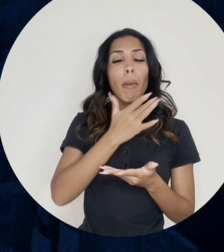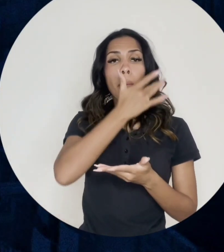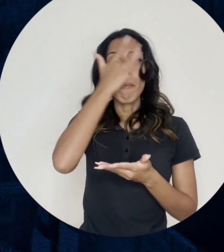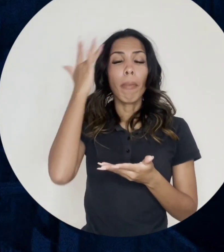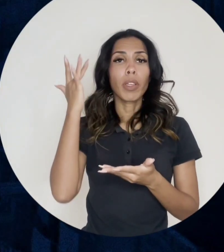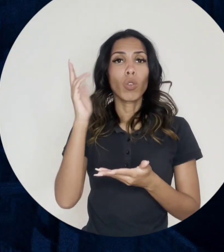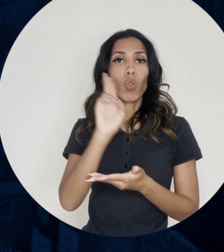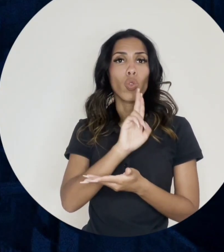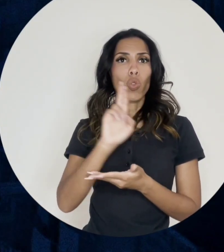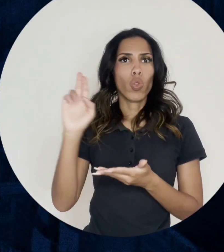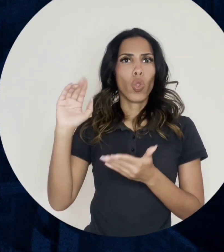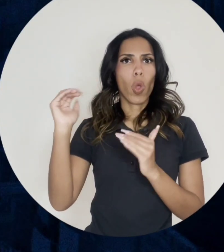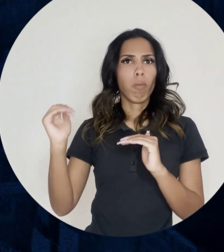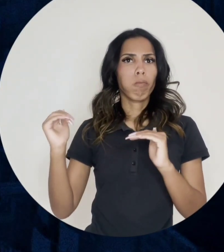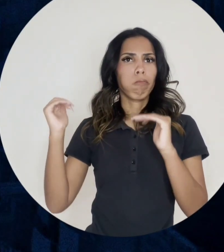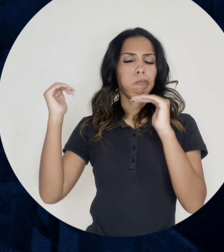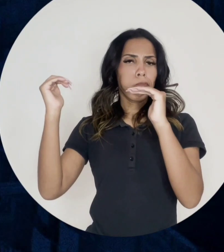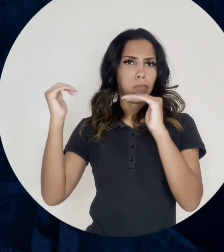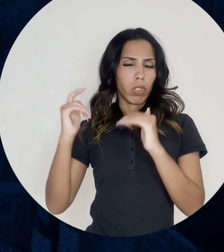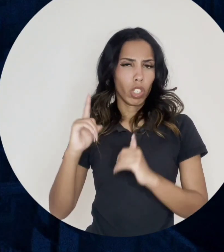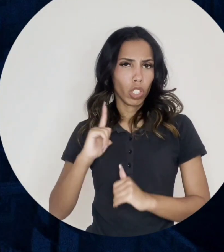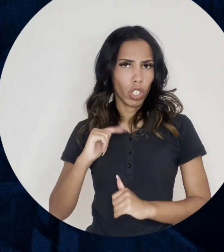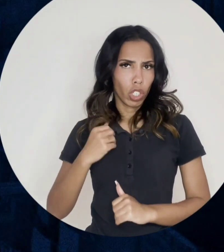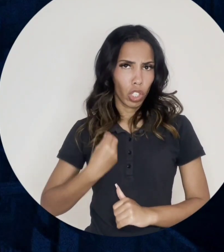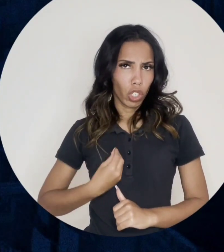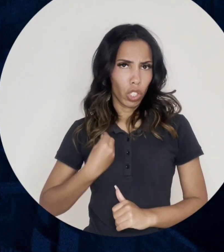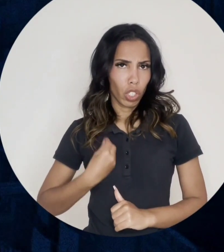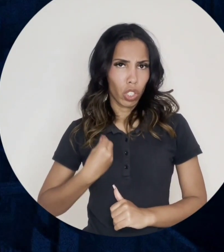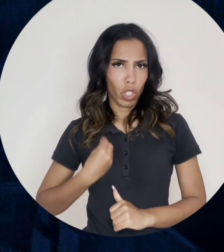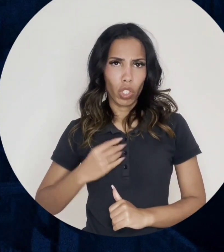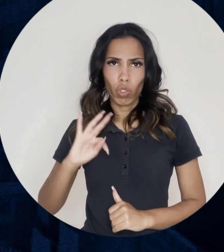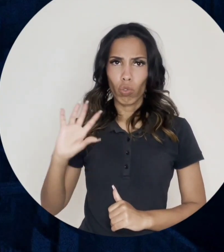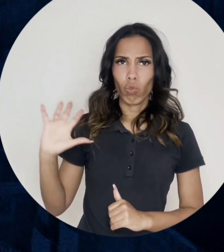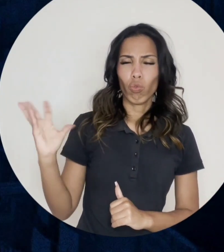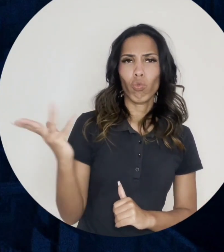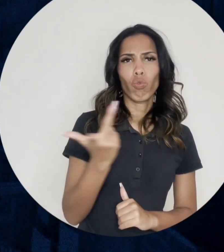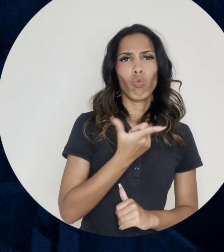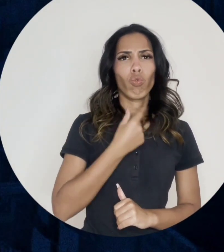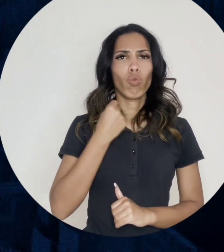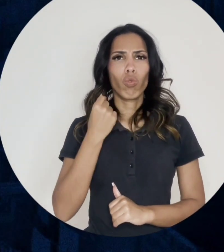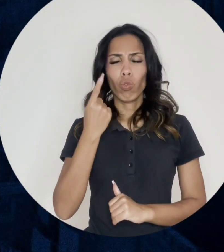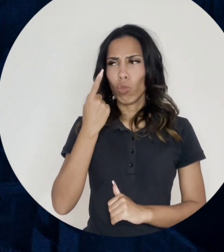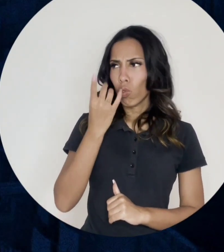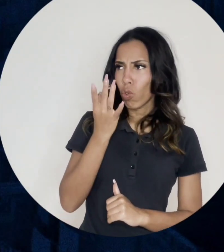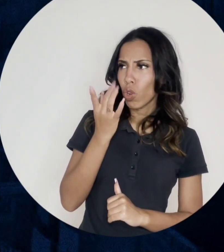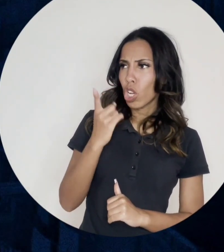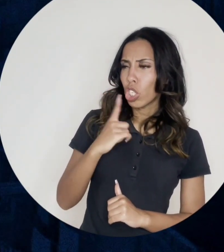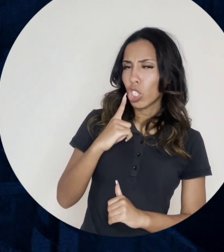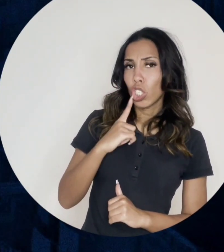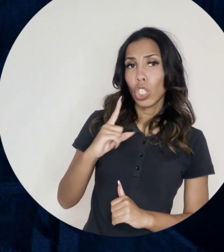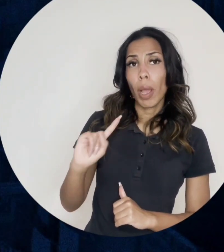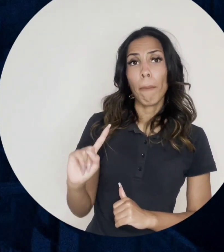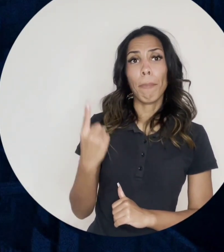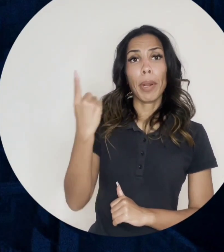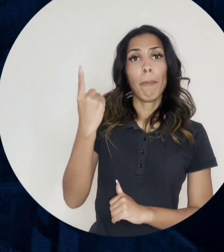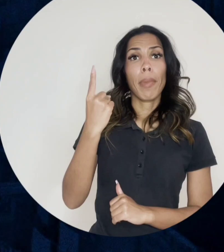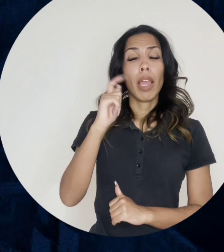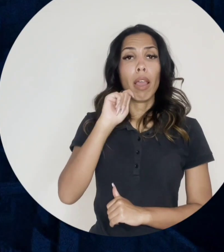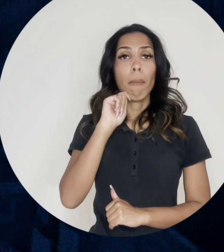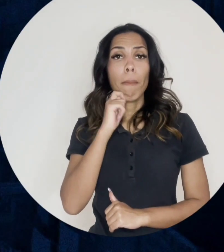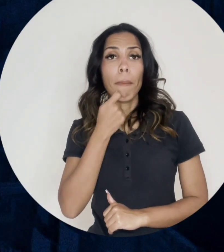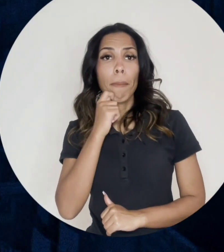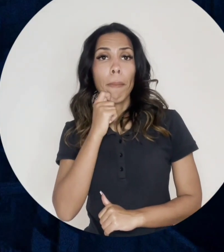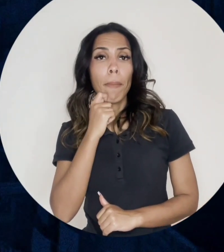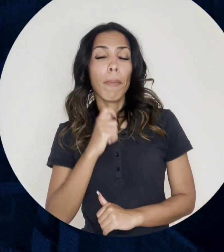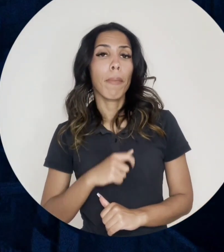nome. Então ali em volta tinha tudo que se podia, tinha a primeira padaria,